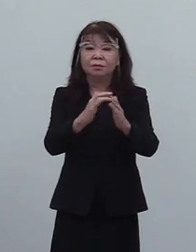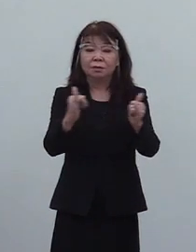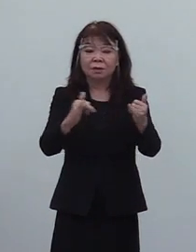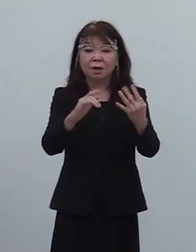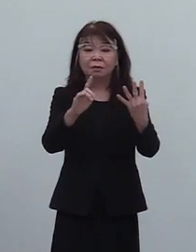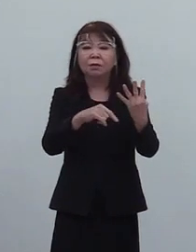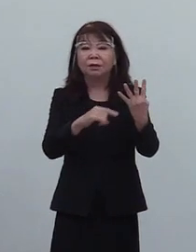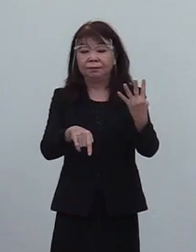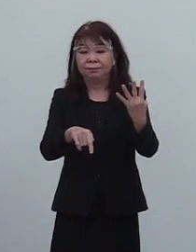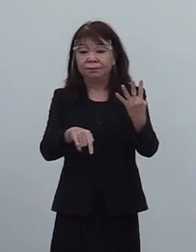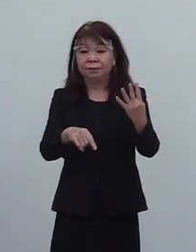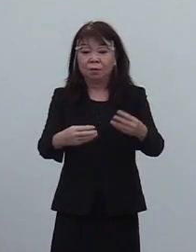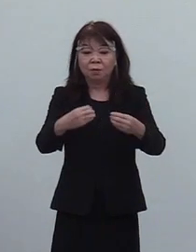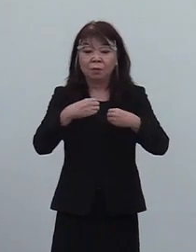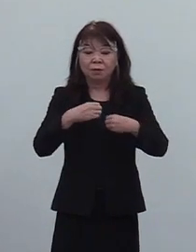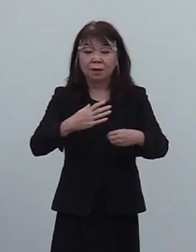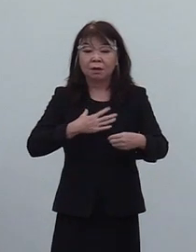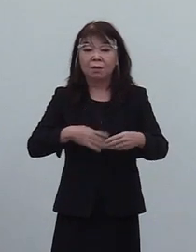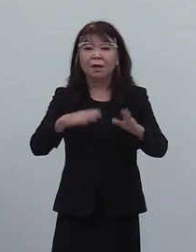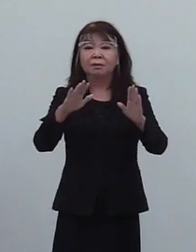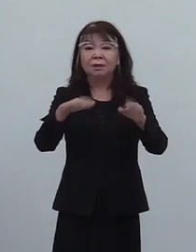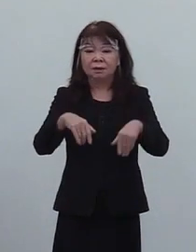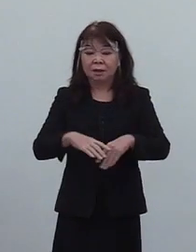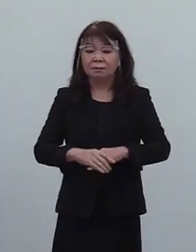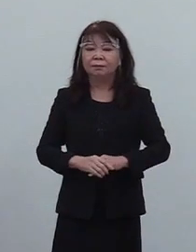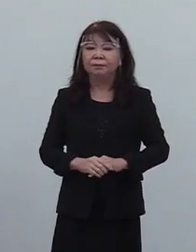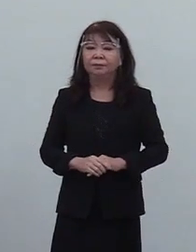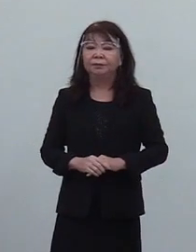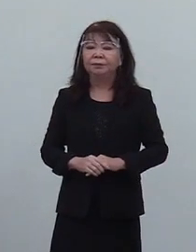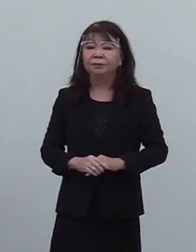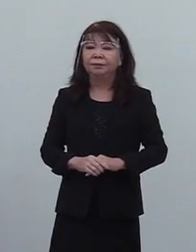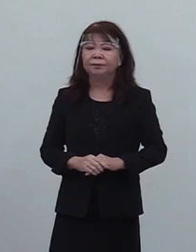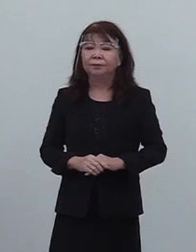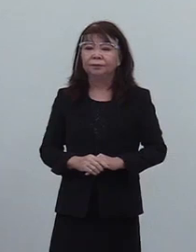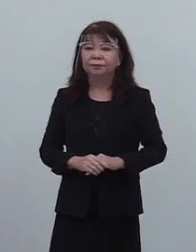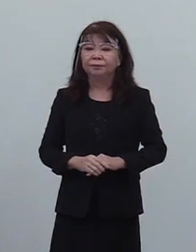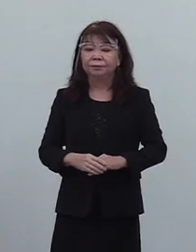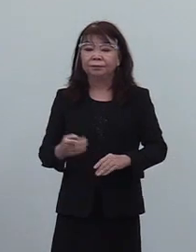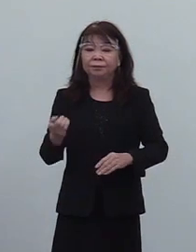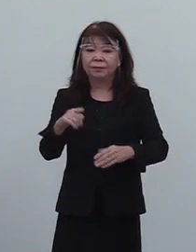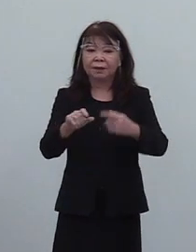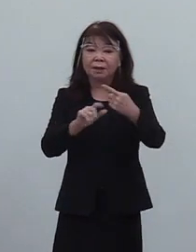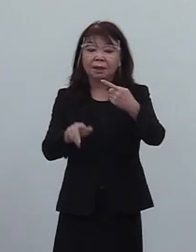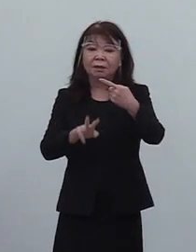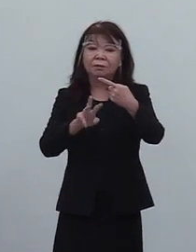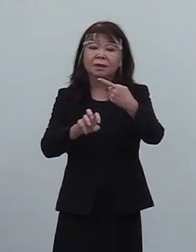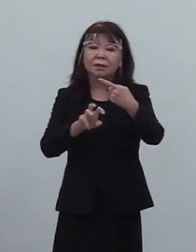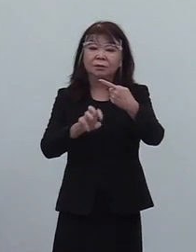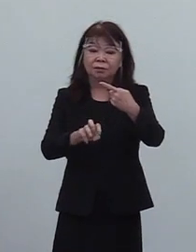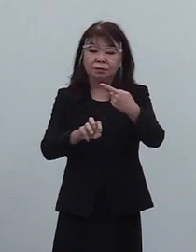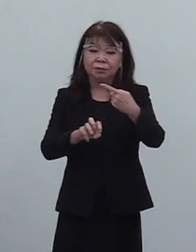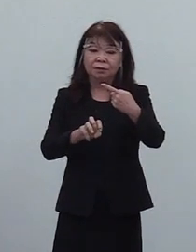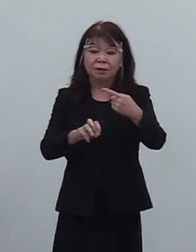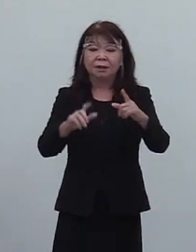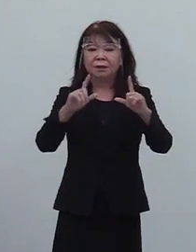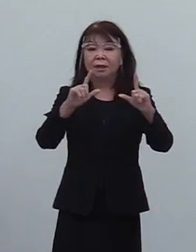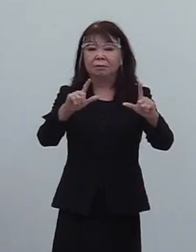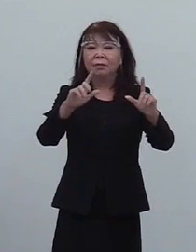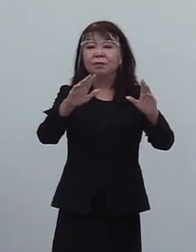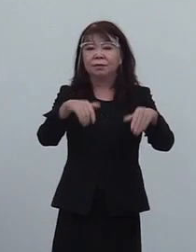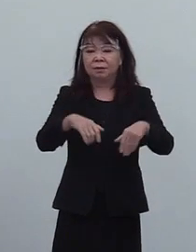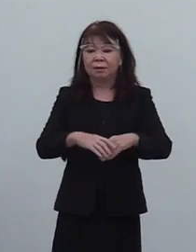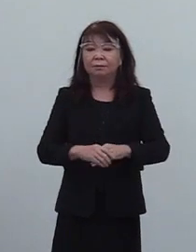4名の陽性が判明をいたしました。1月30日に公表しております